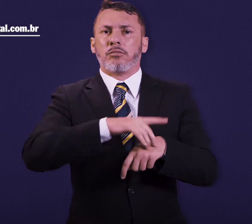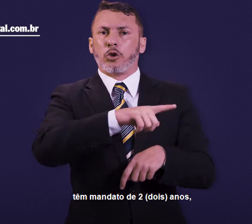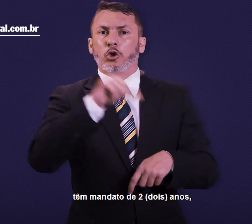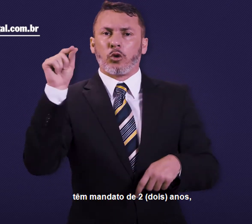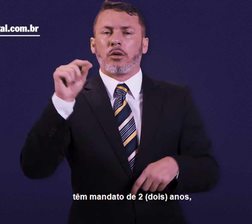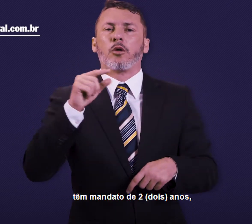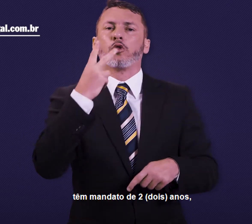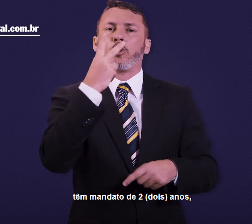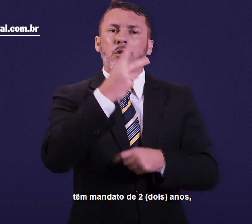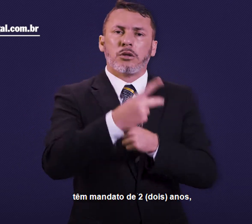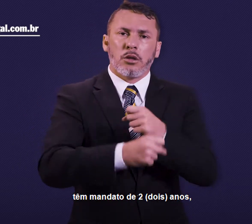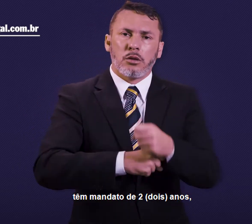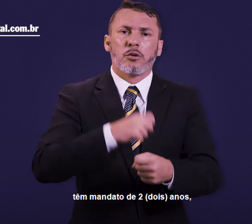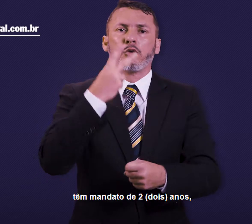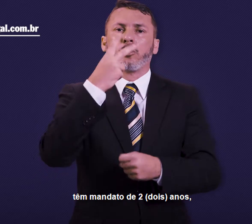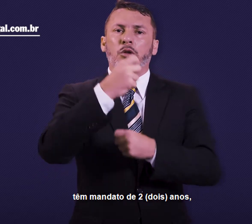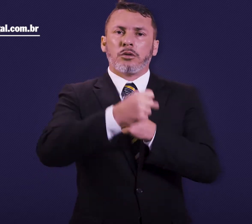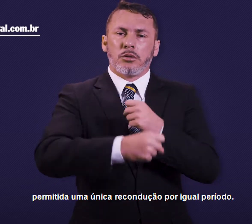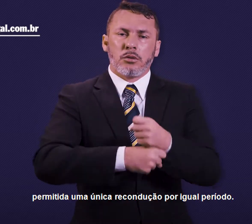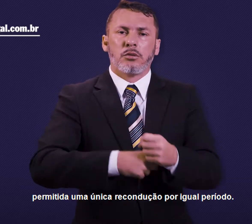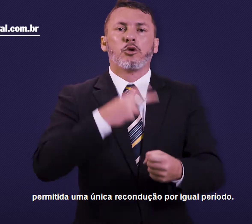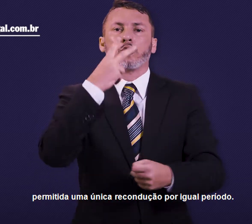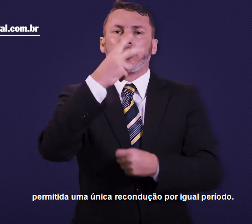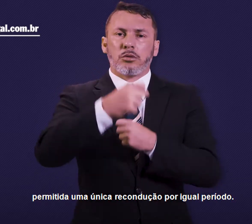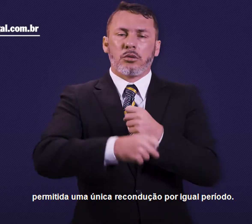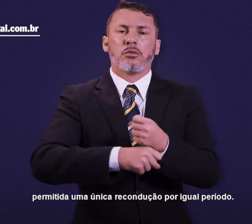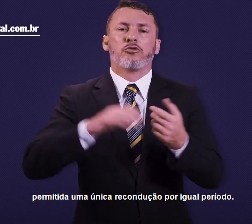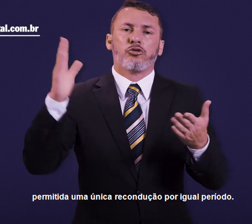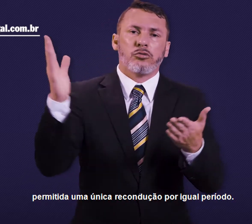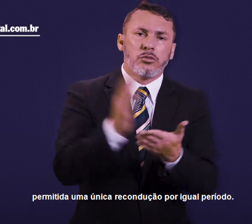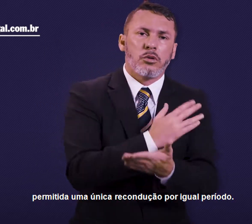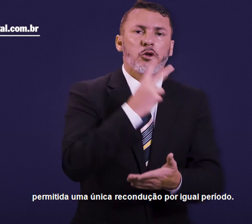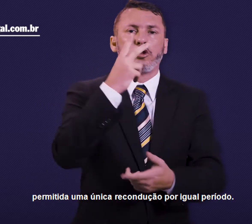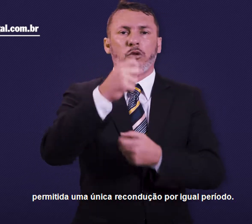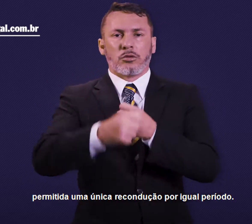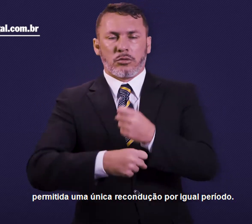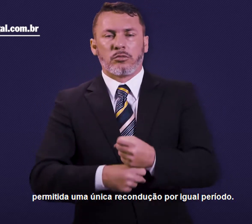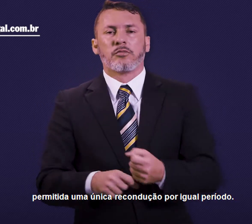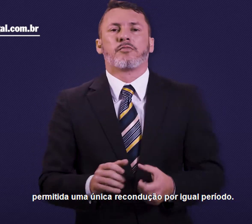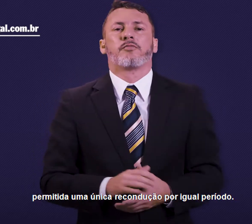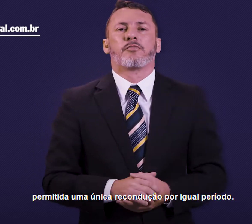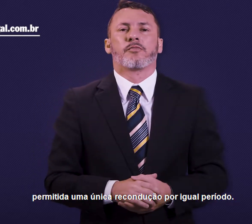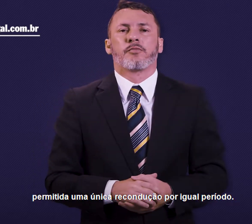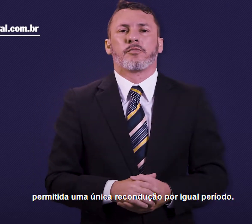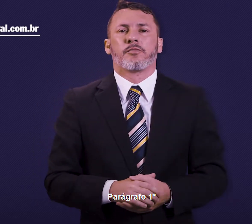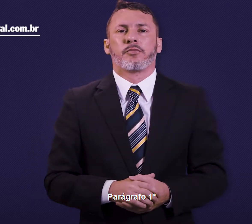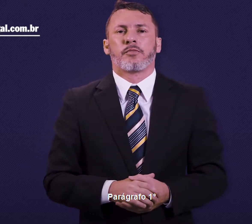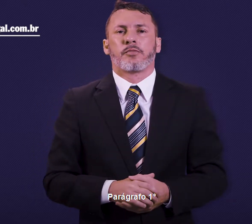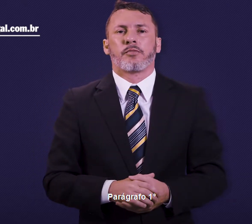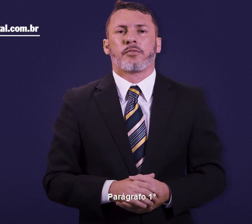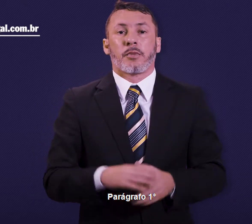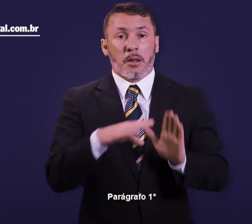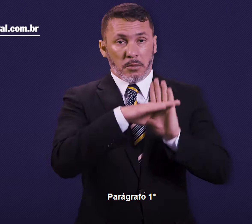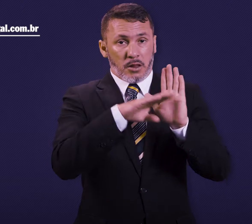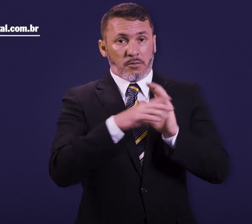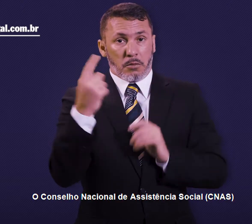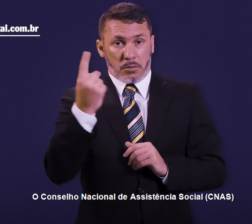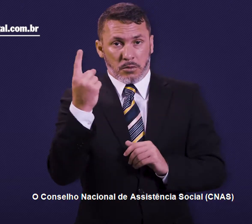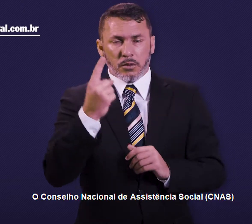têm mandato de 2 anos, permitida uma única recondução por igual período. Parágrafo 1º. O